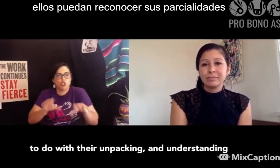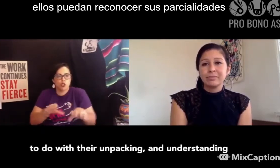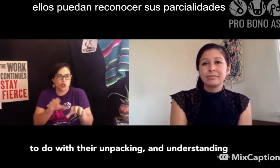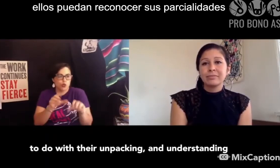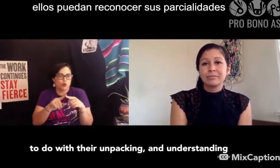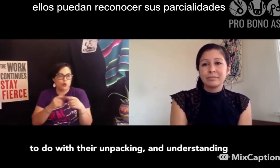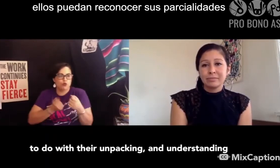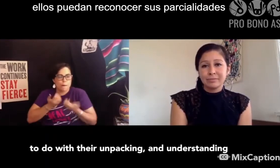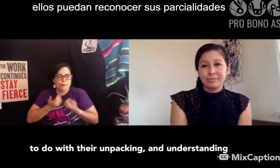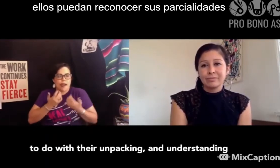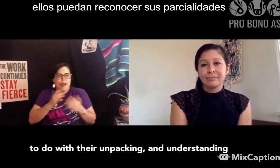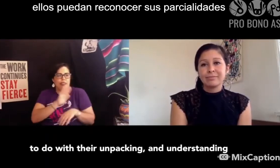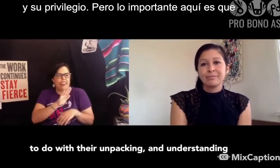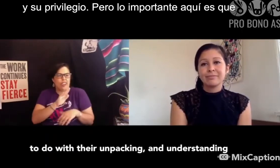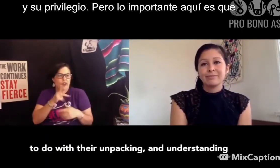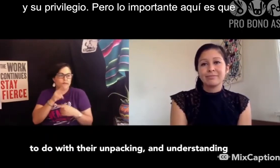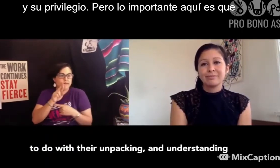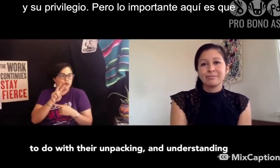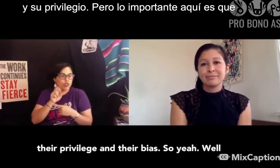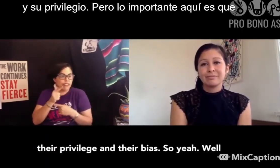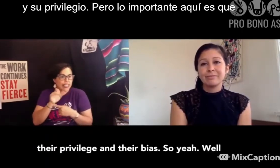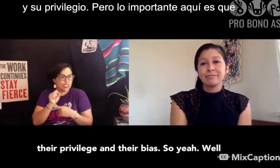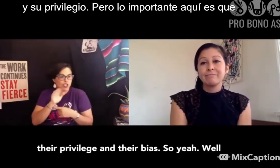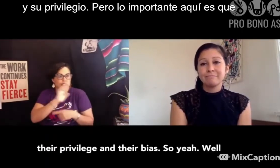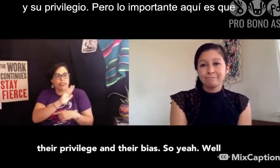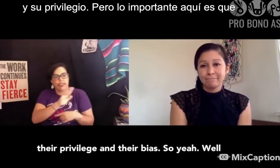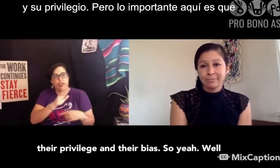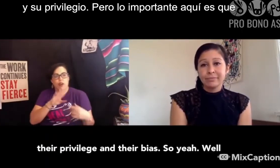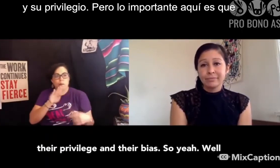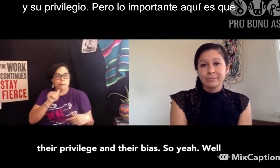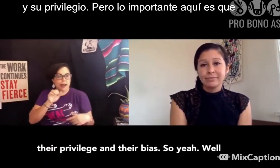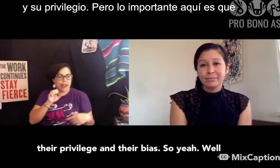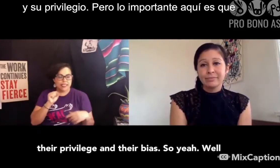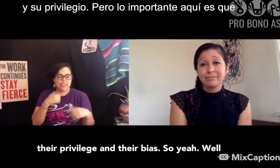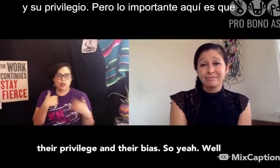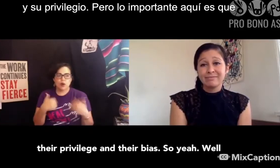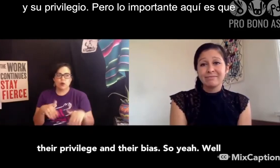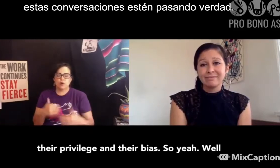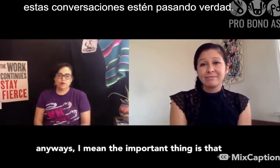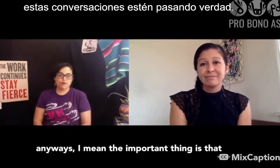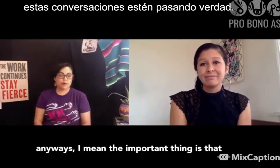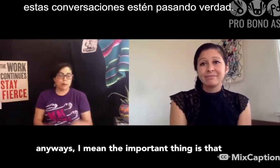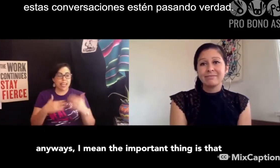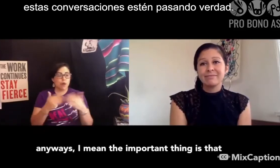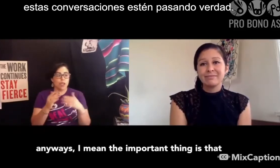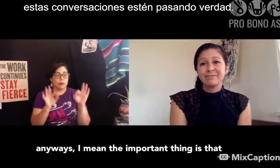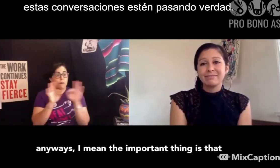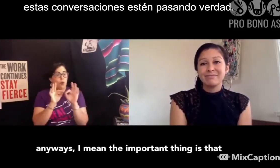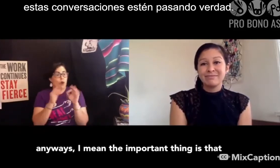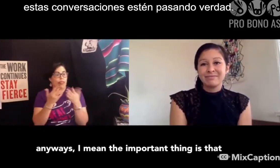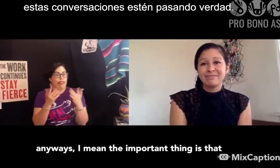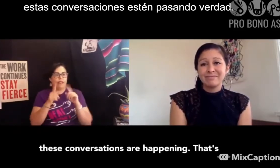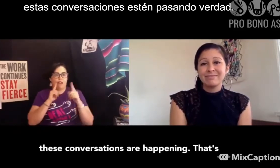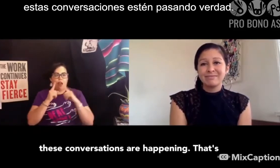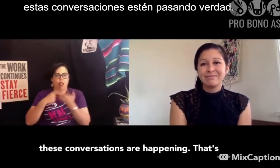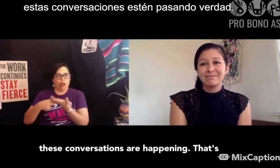puedan reconocer sus parcialidades y su privilegio. Pero lo importante aquí es que estas conversaciones